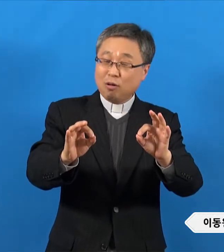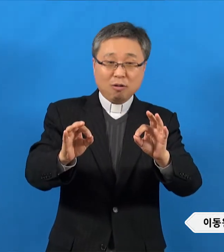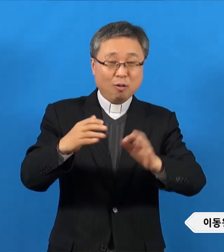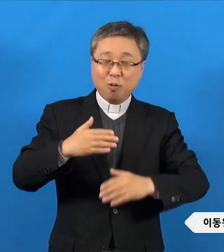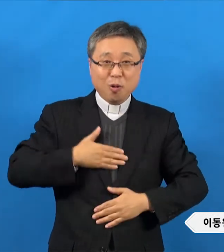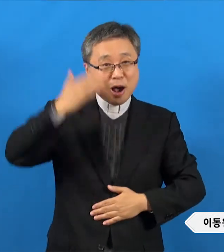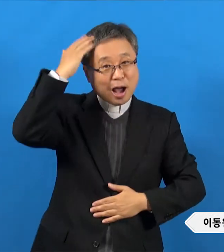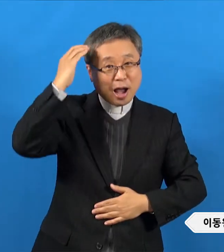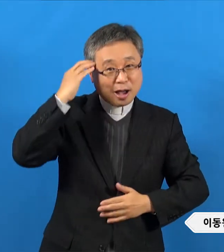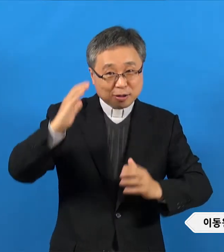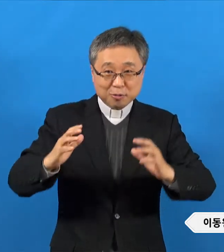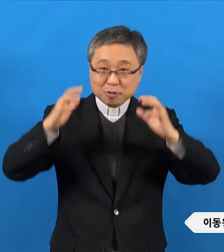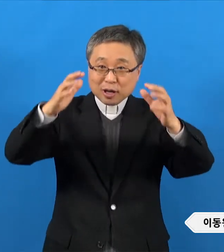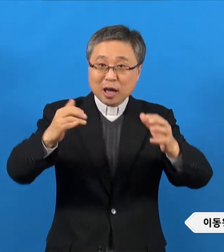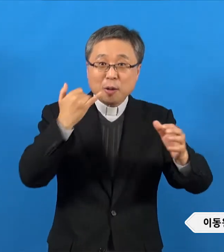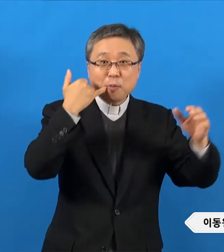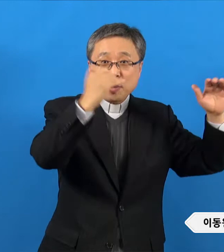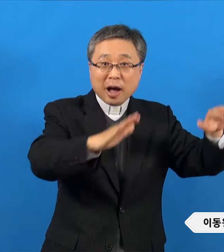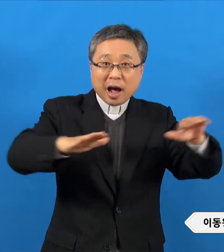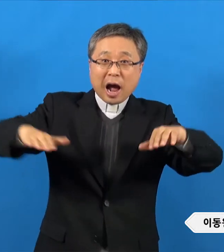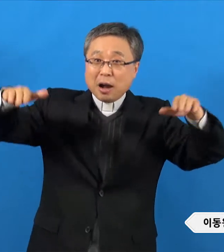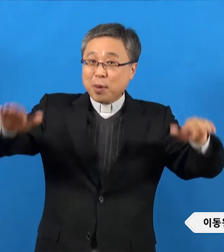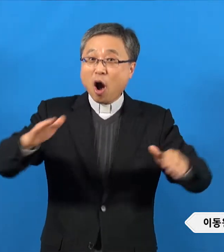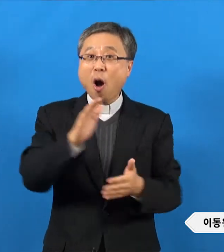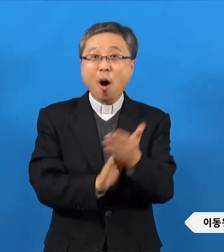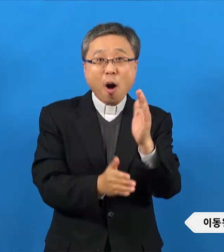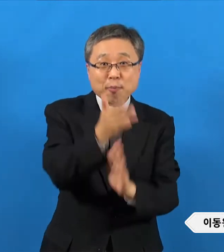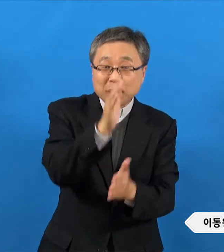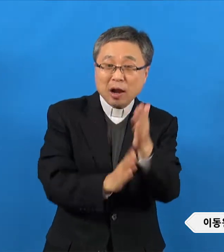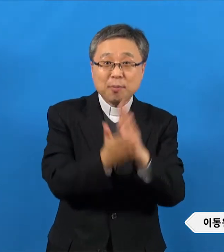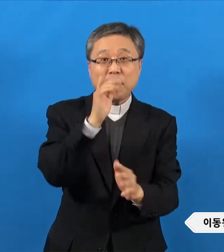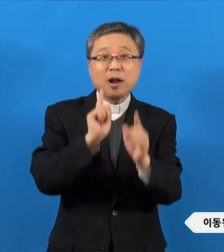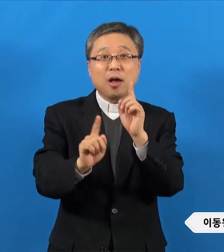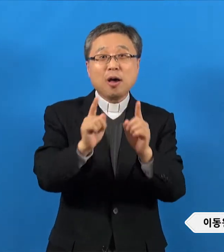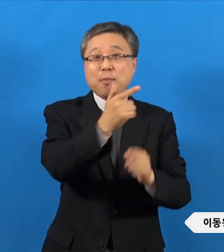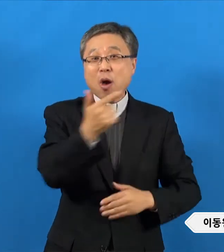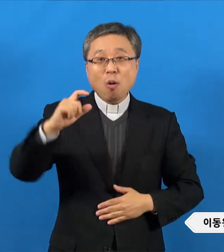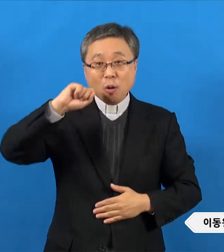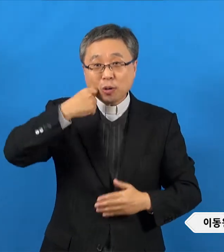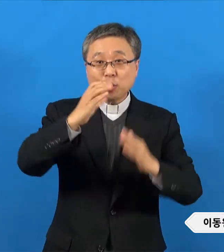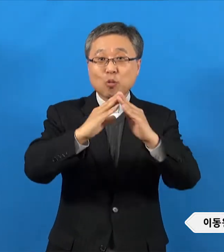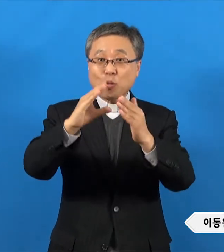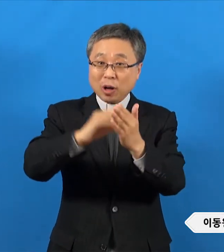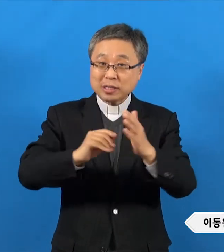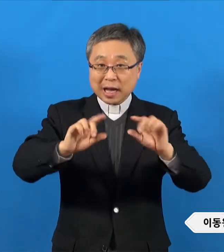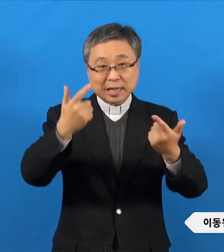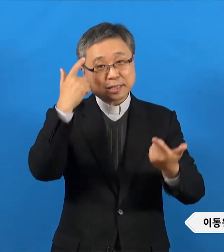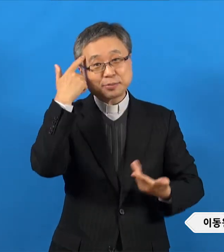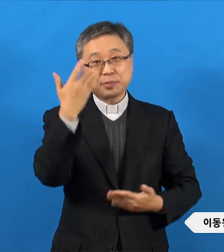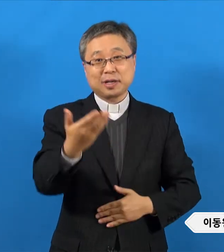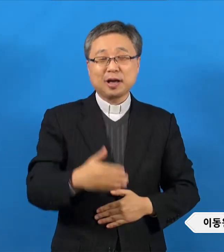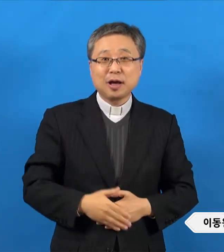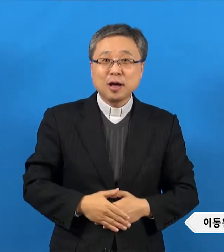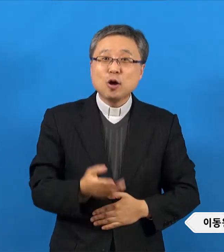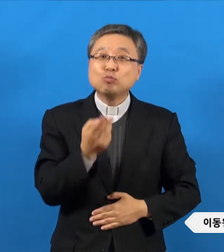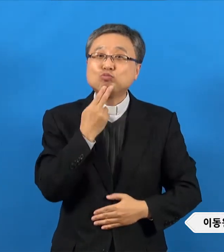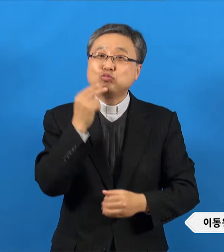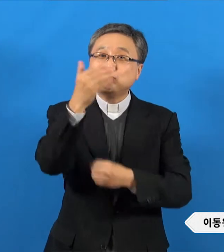갈매기는 없다는 말을 하는 것은 매우 어려운 과제가 아니겠습니까? 무신론 증명이